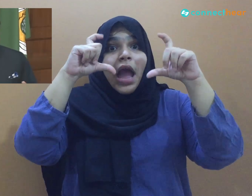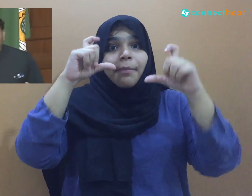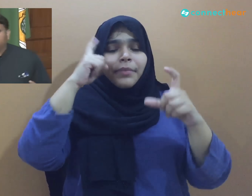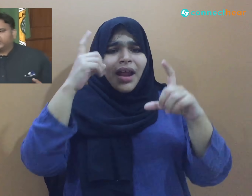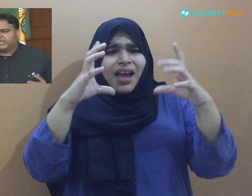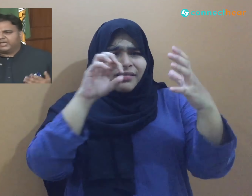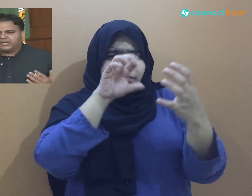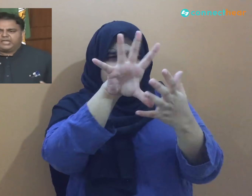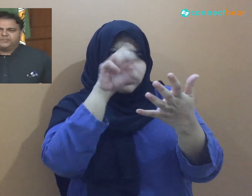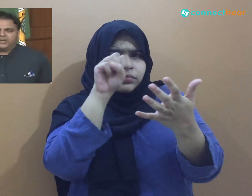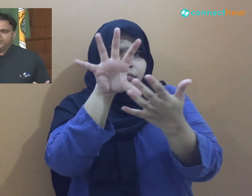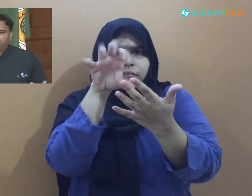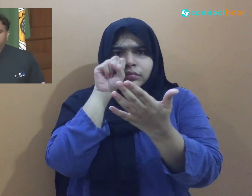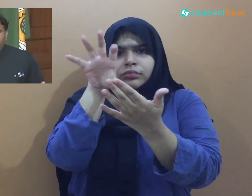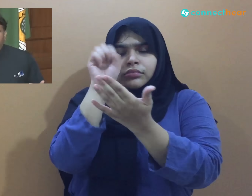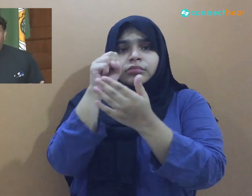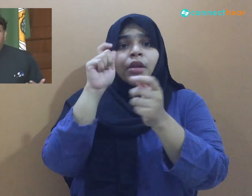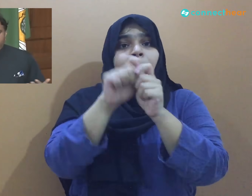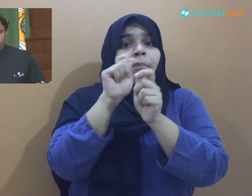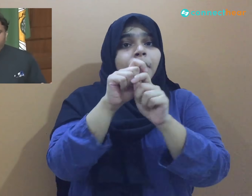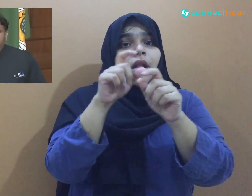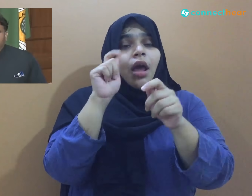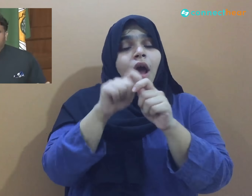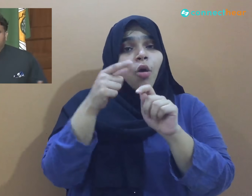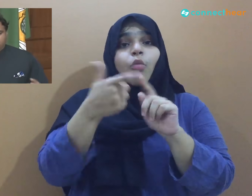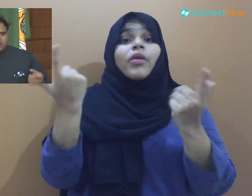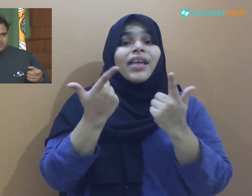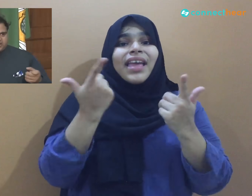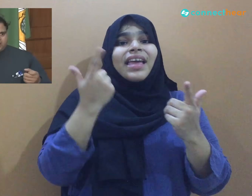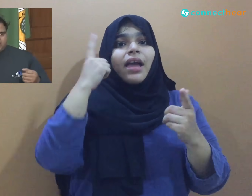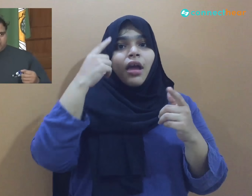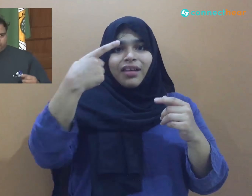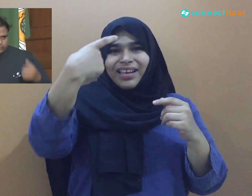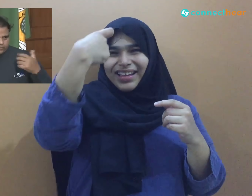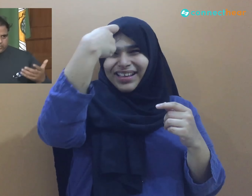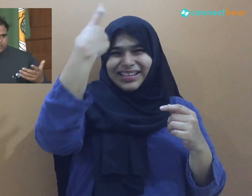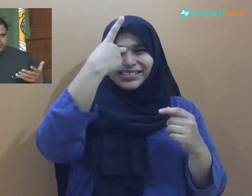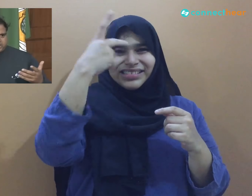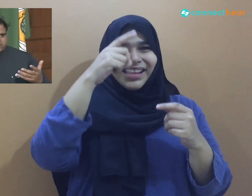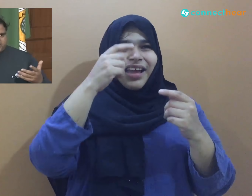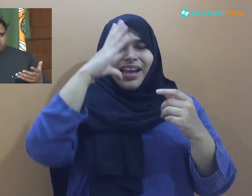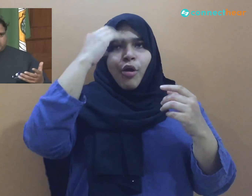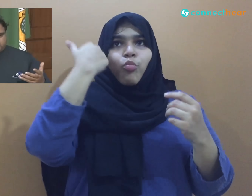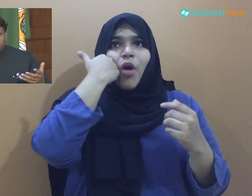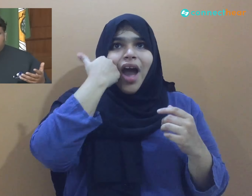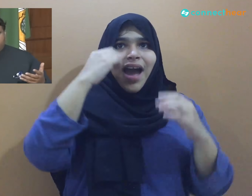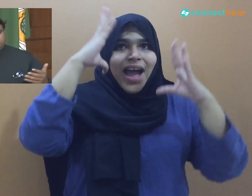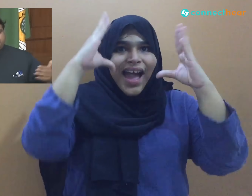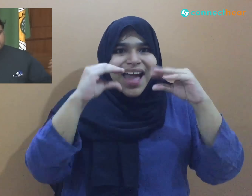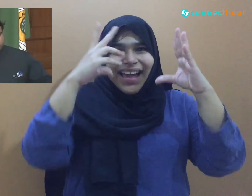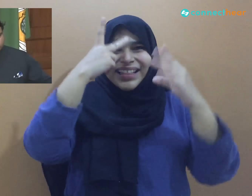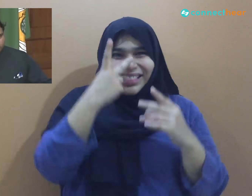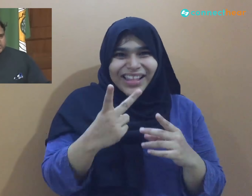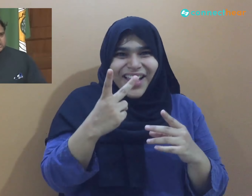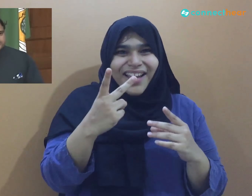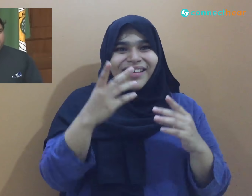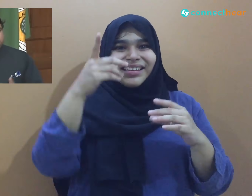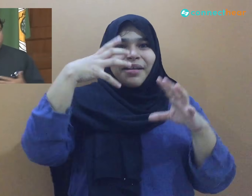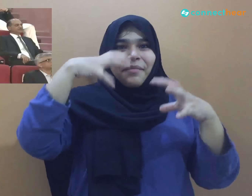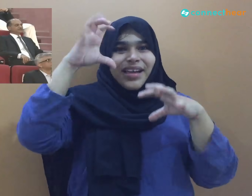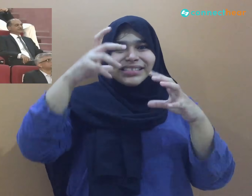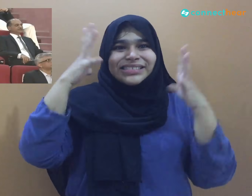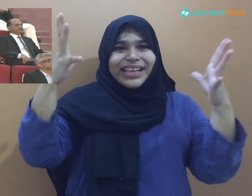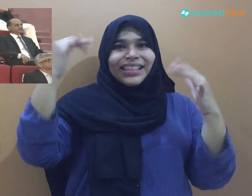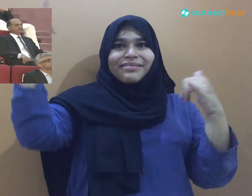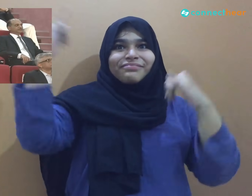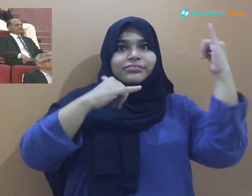ہے. یہ کہیں پر بھی آج ہم دیکھتے ہیں کہ گن سے جو ٹیمپریچر ٹیسٹ جو ہوتا ہے, اسپیشلی جو اوورسیز